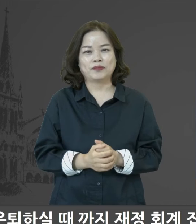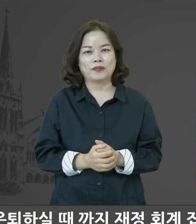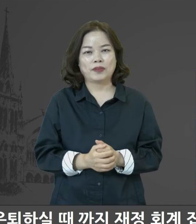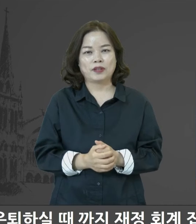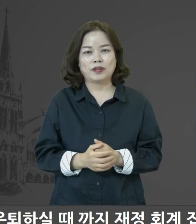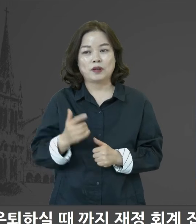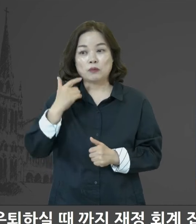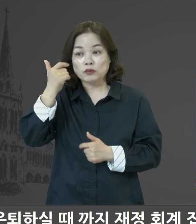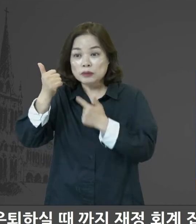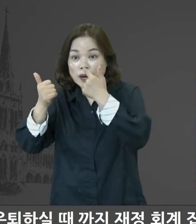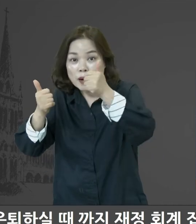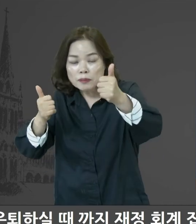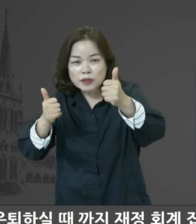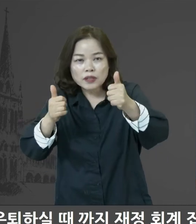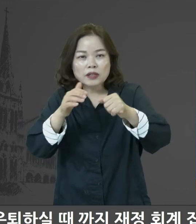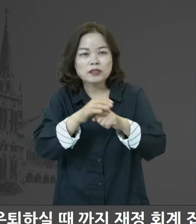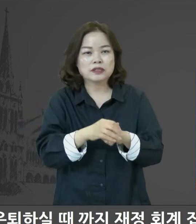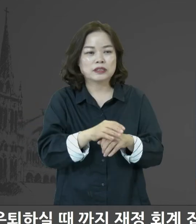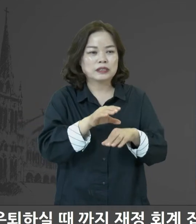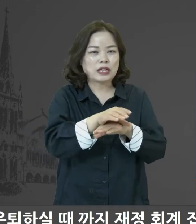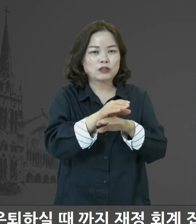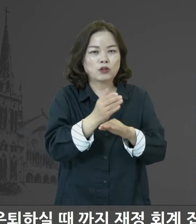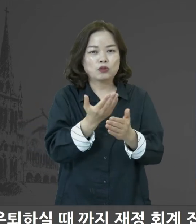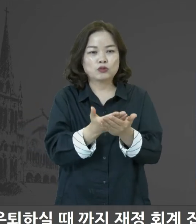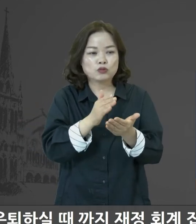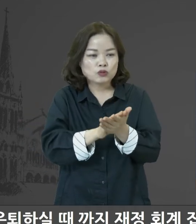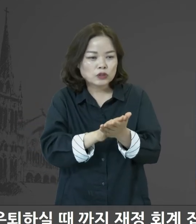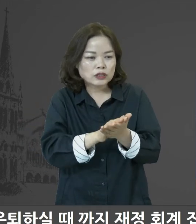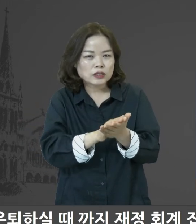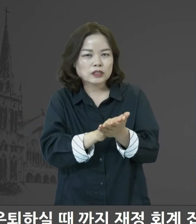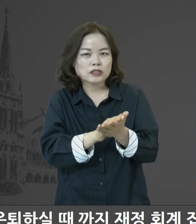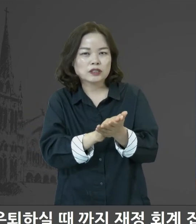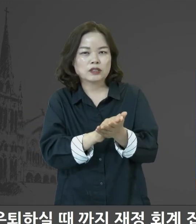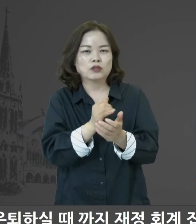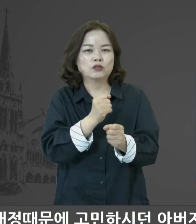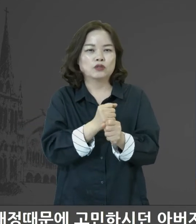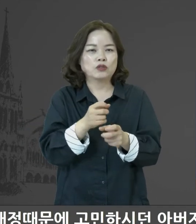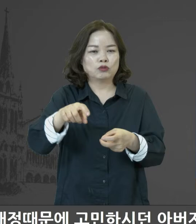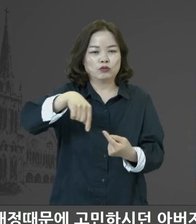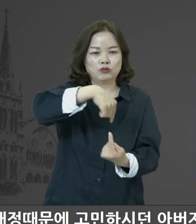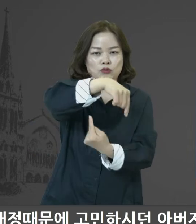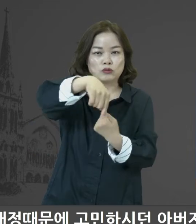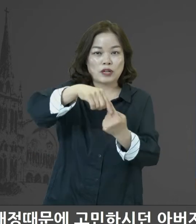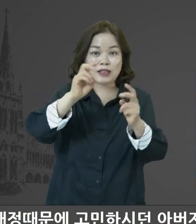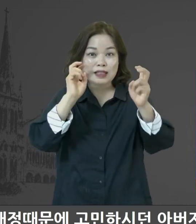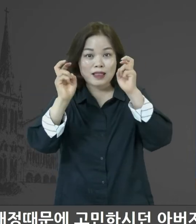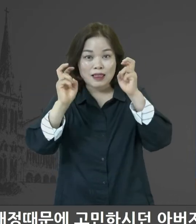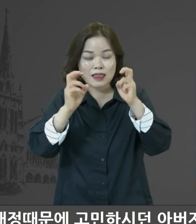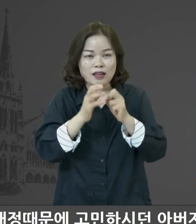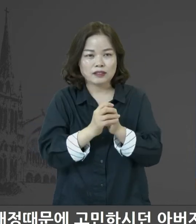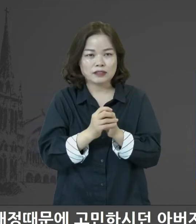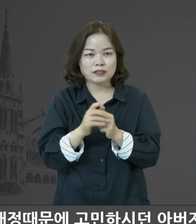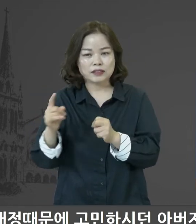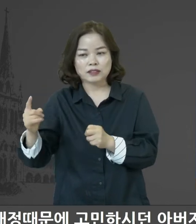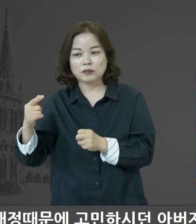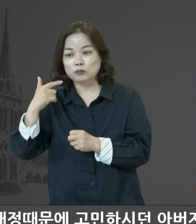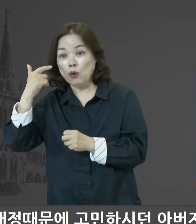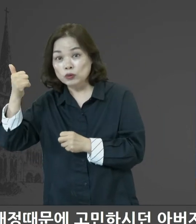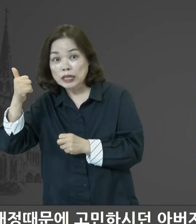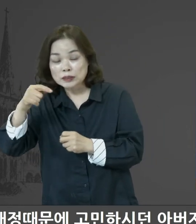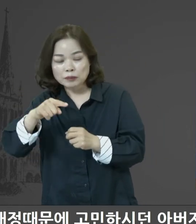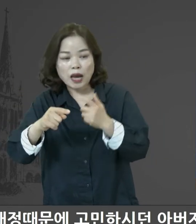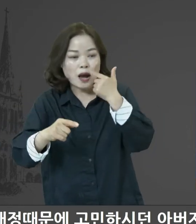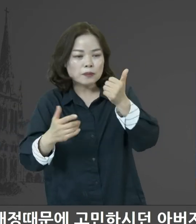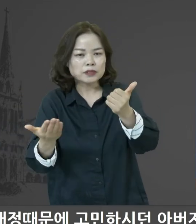저희 아버지는 자동차 수리 공장과 부품 공장을 운영하고 계셨는데 어느 날 제가 공장 일을 도와주다가